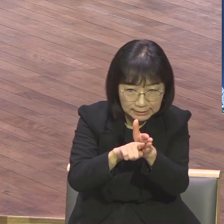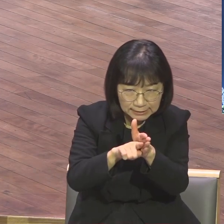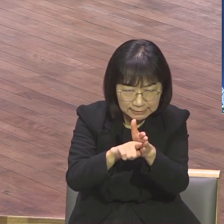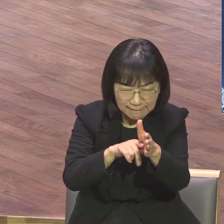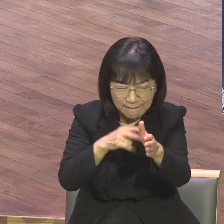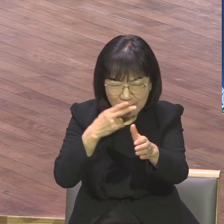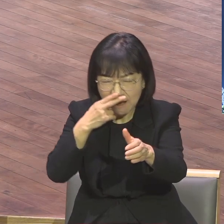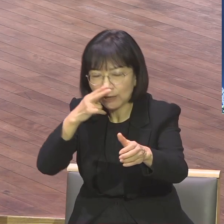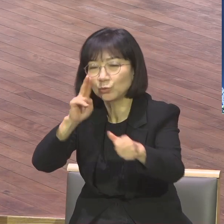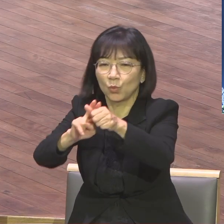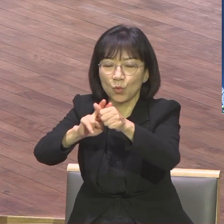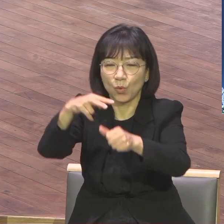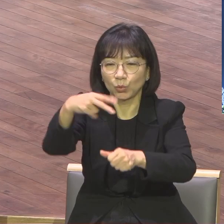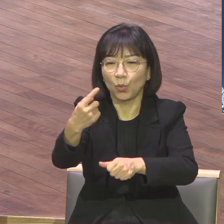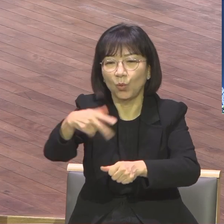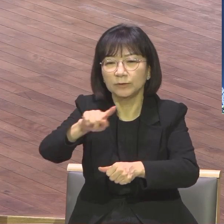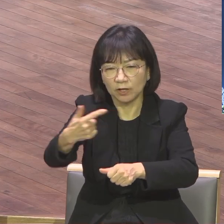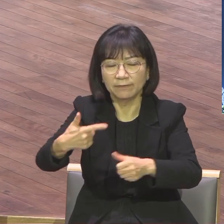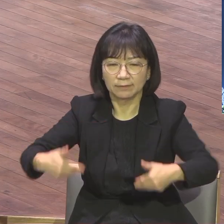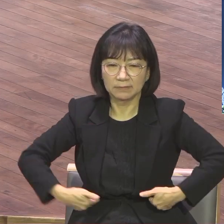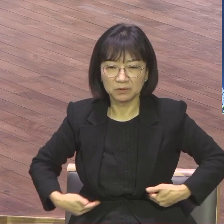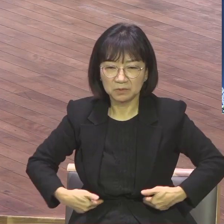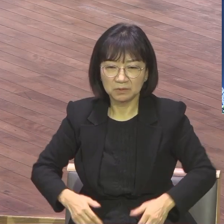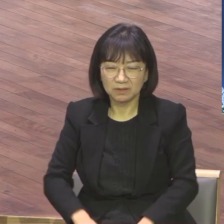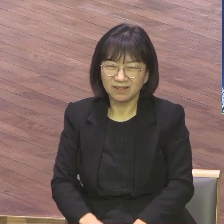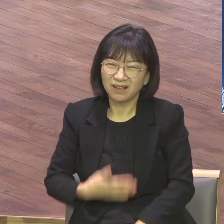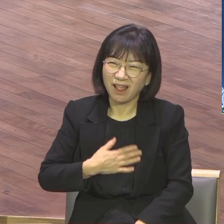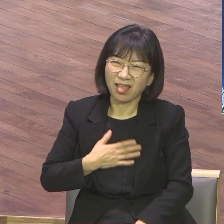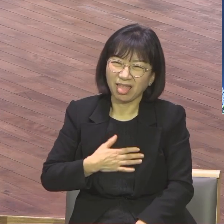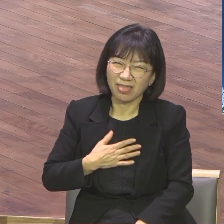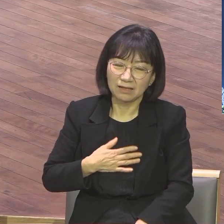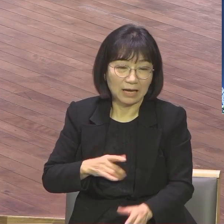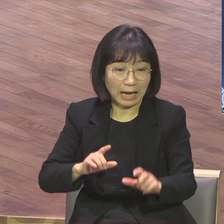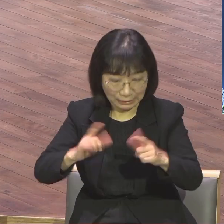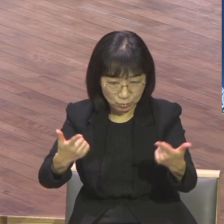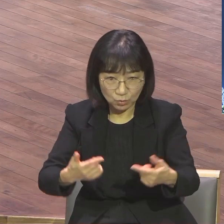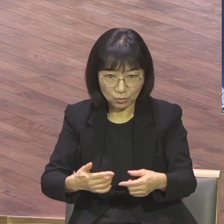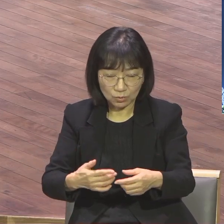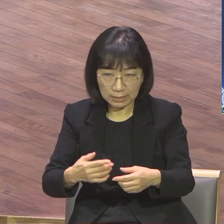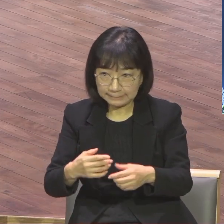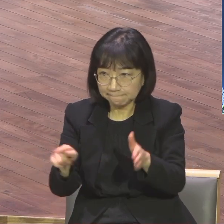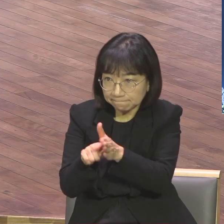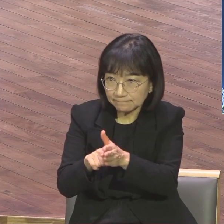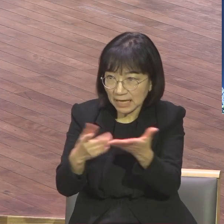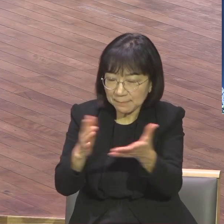도전, 행동해야 돼요. 도전, 도전은 행동입니다. 움직여.